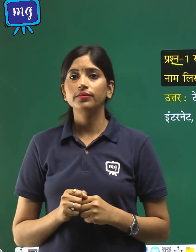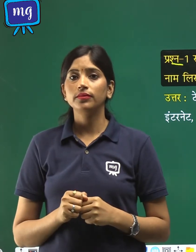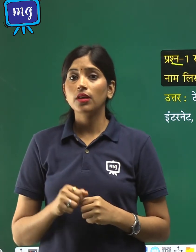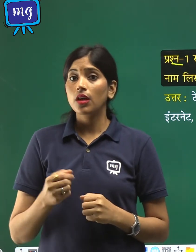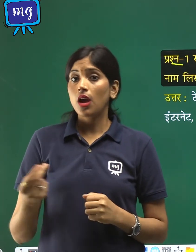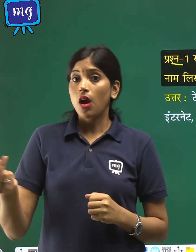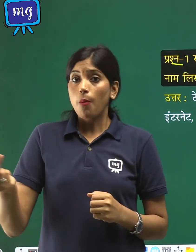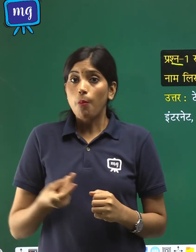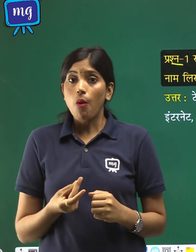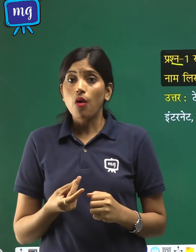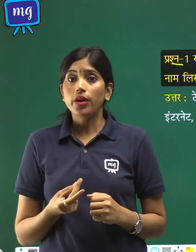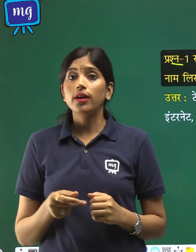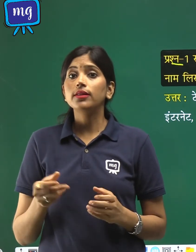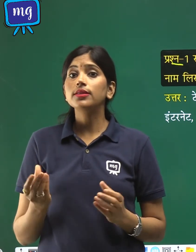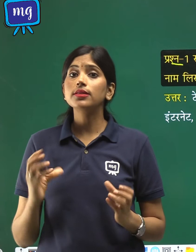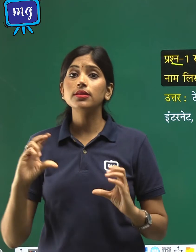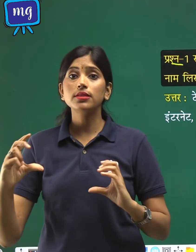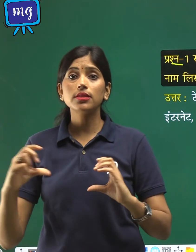आधुनिक साधनों